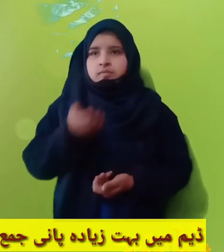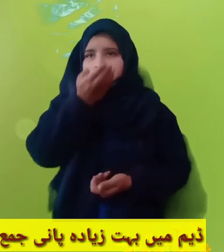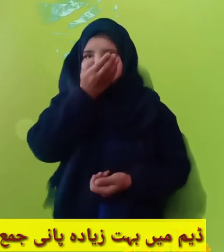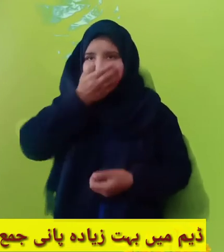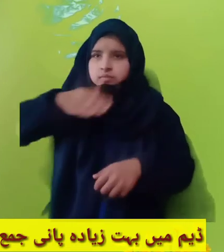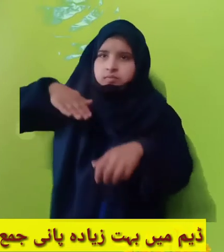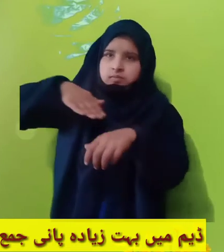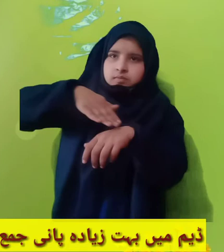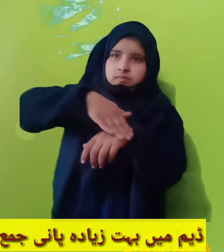डैम